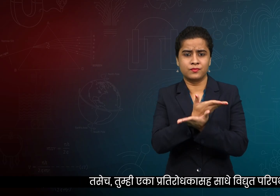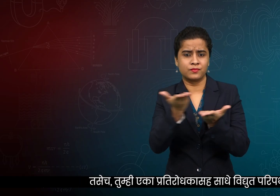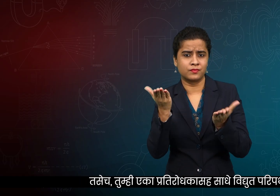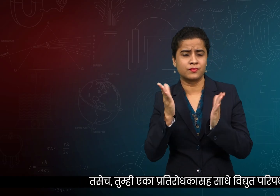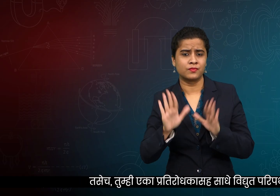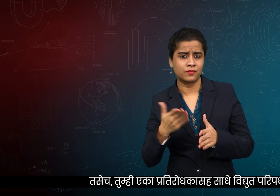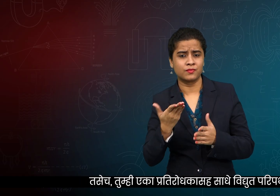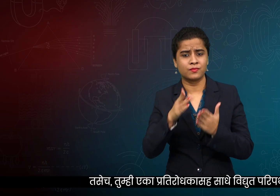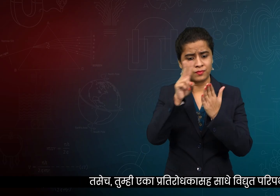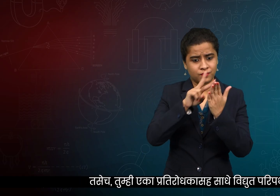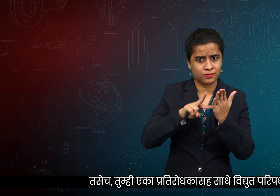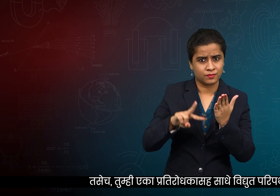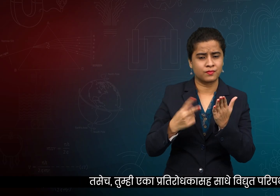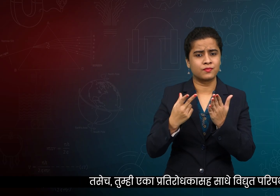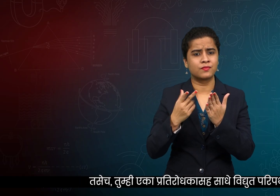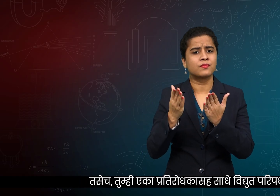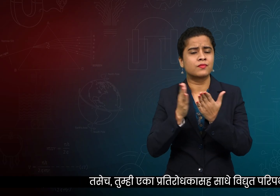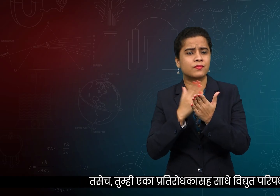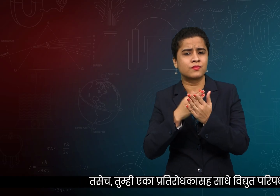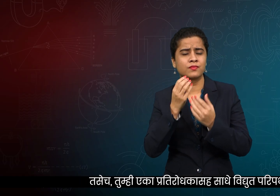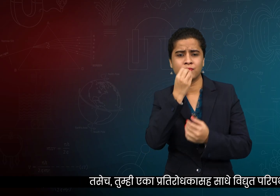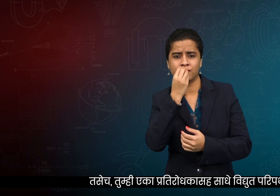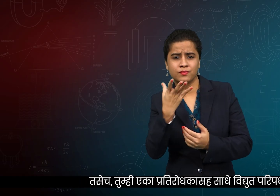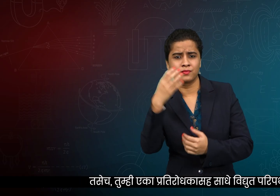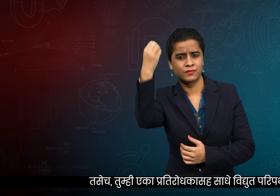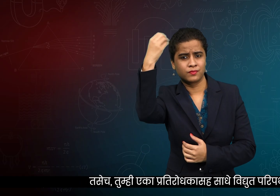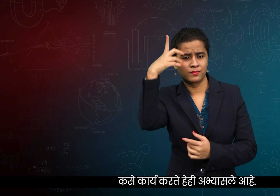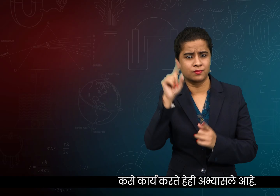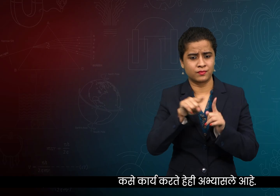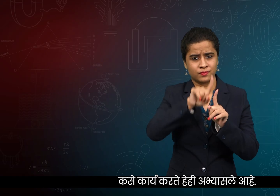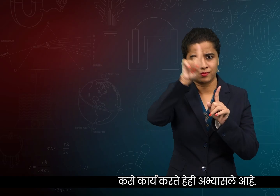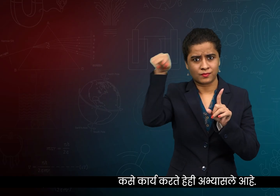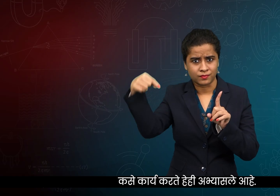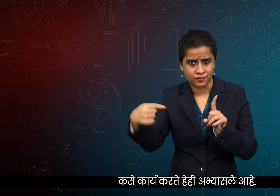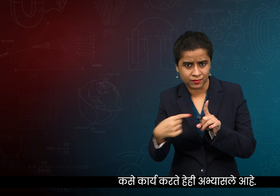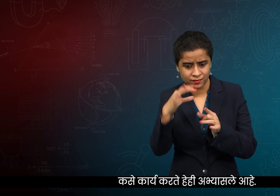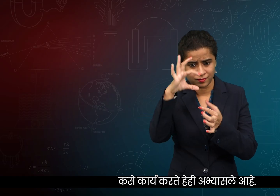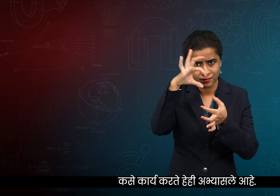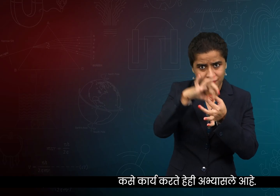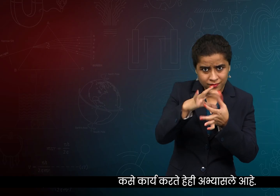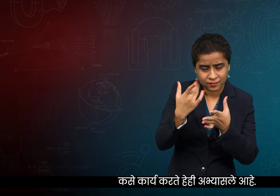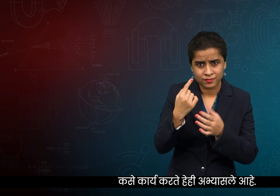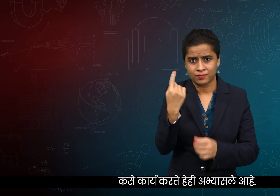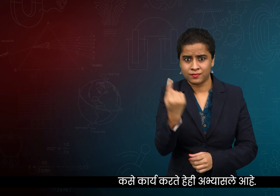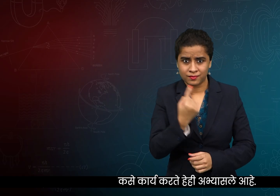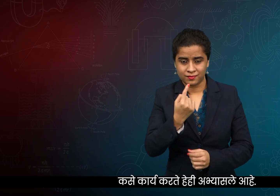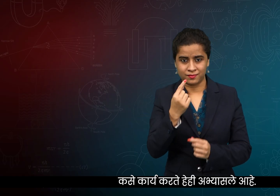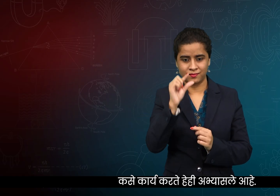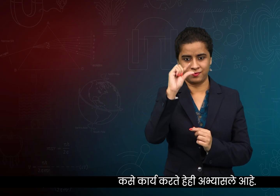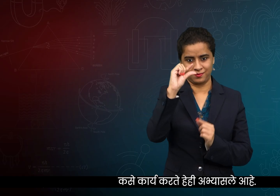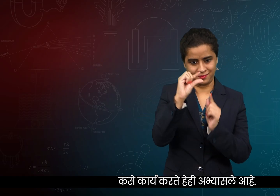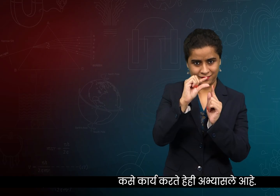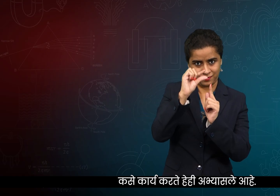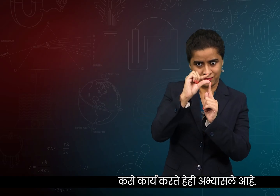तसेच तुम्ही एका प्रतिरोधकासह साधे विद्युत परिपथ कसे कार्य करते हेही अभ्यासले आहे.